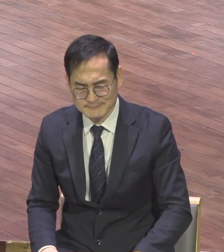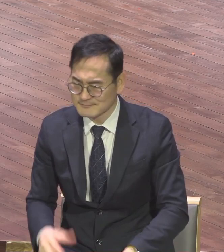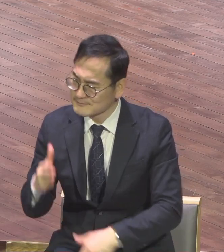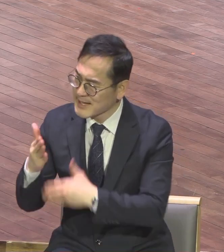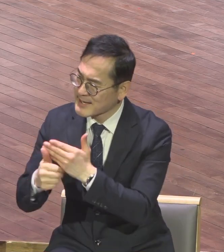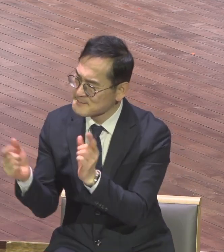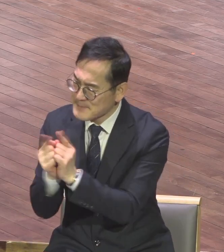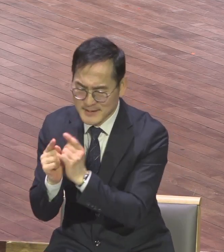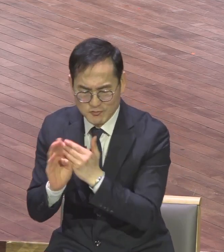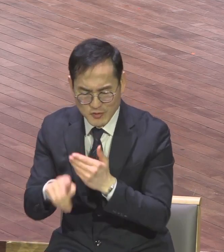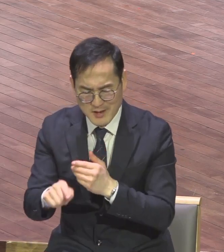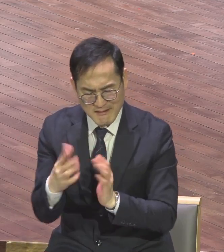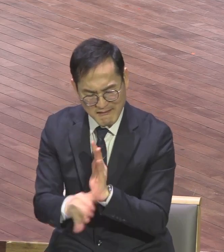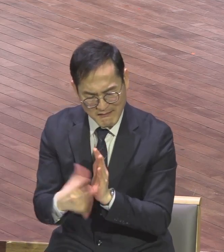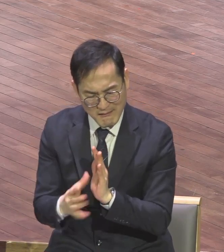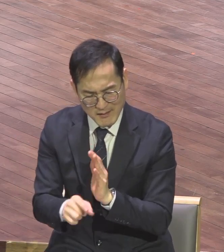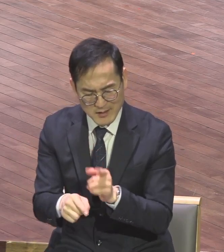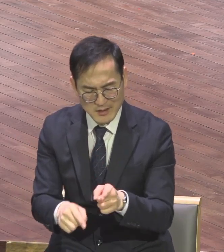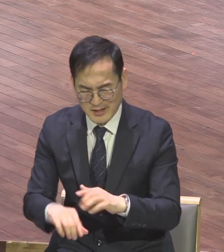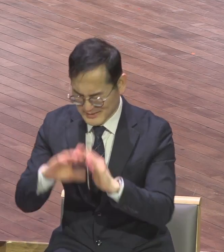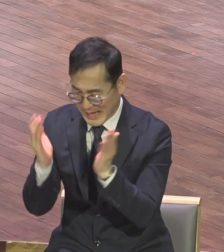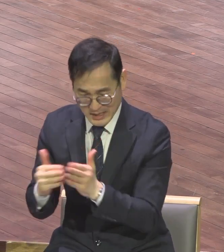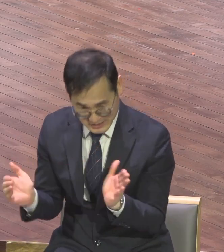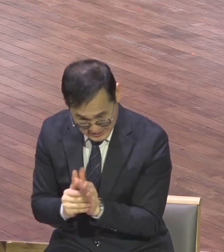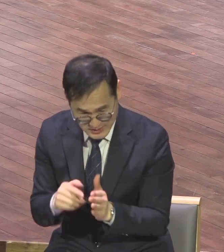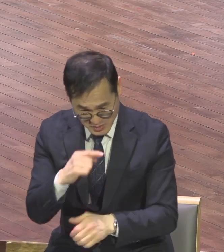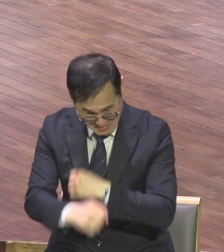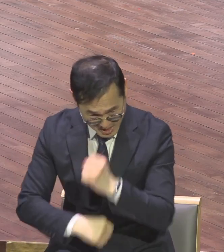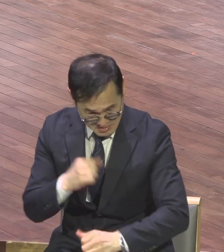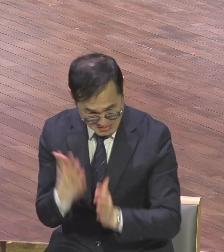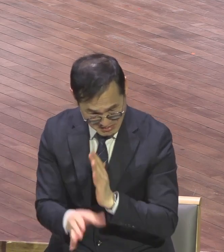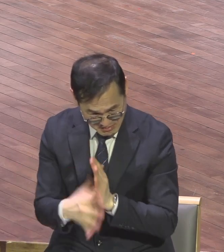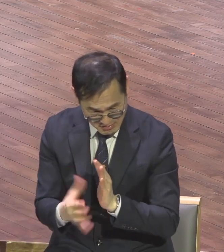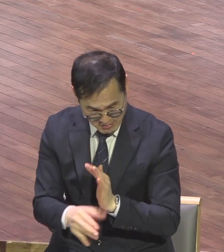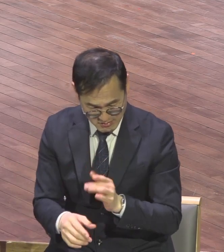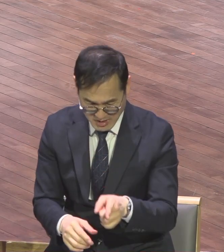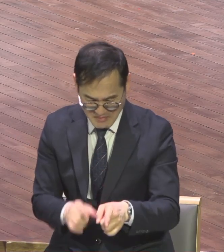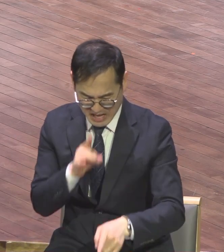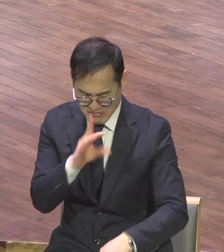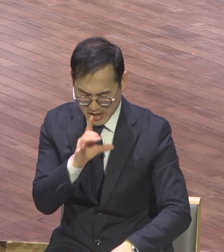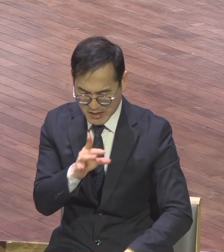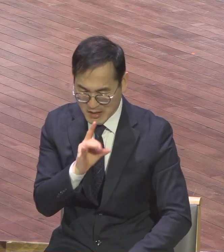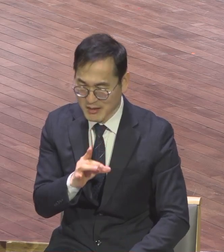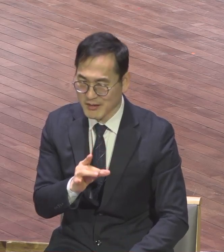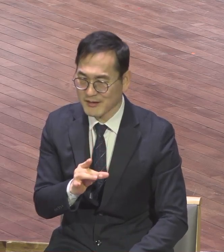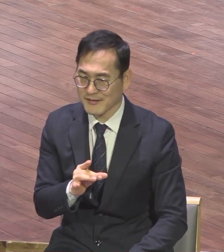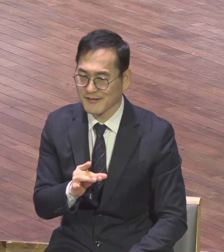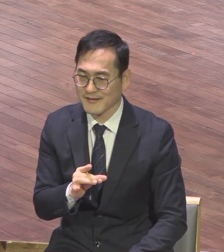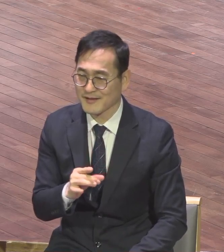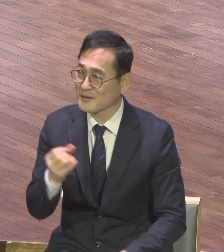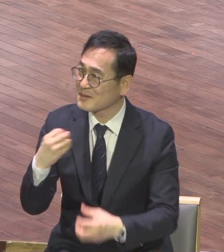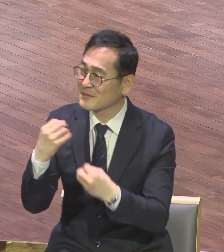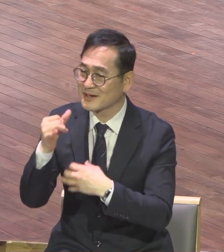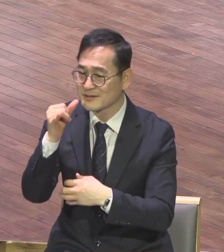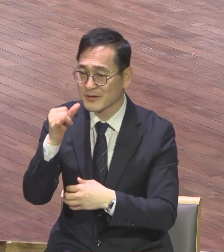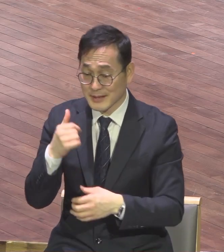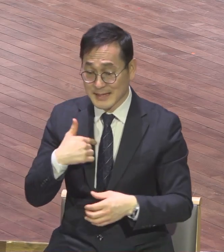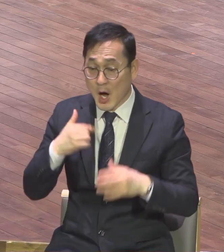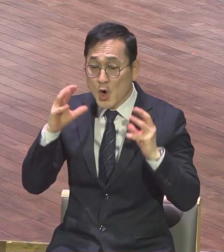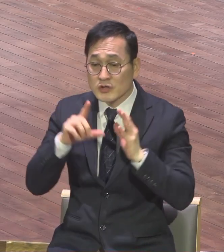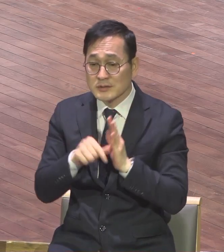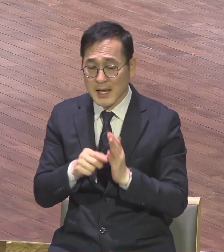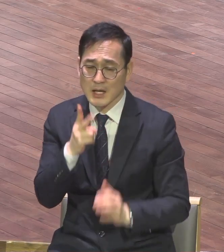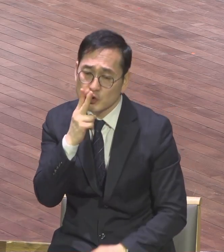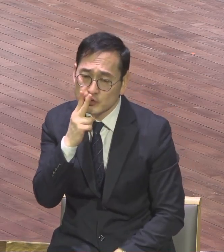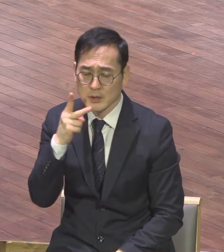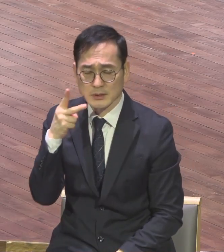끝났다고 말하는 건 방종 아니냐? 저는 그런 생각을 정말 많이 했습니다. 저는 어릴 때 굉장히 착실하고 착하게 살았습니다. 술 담배